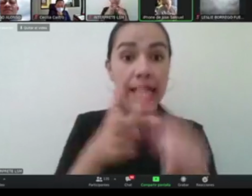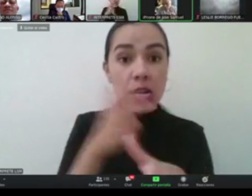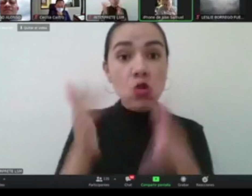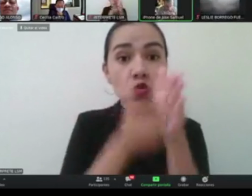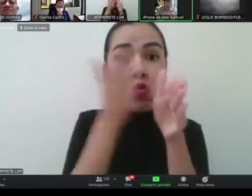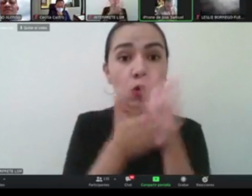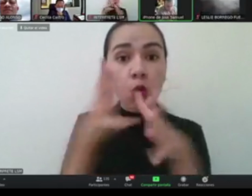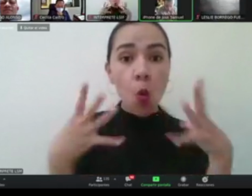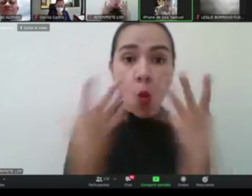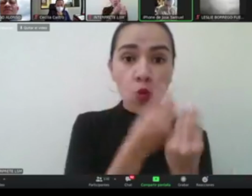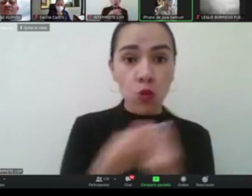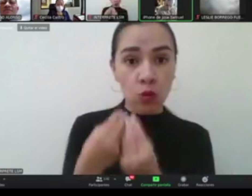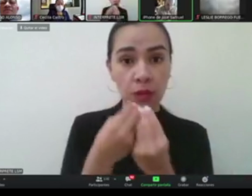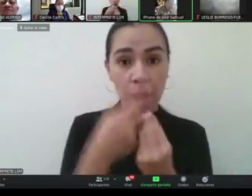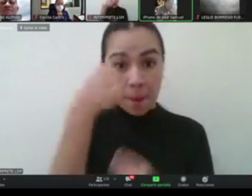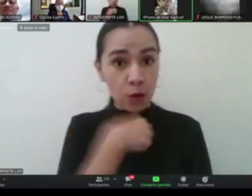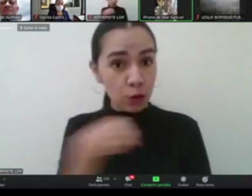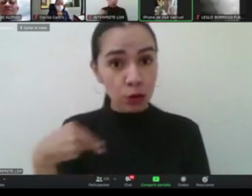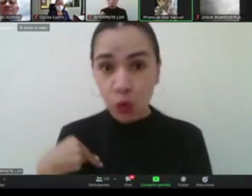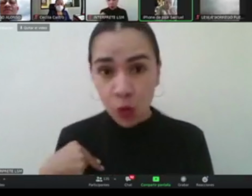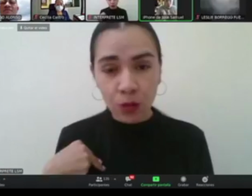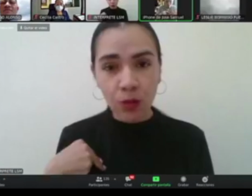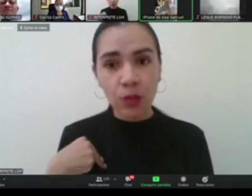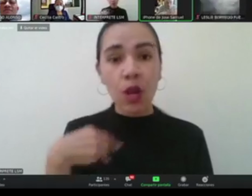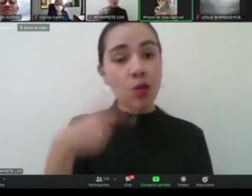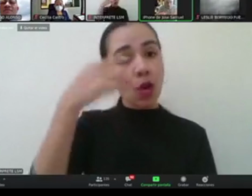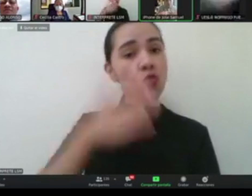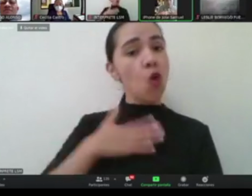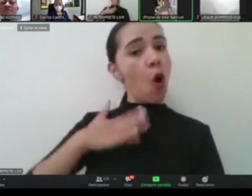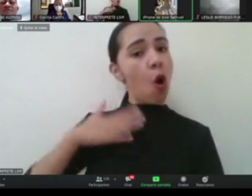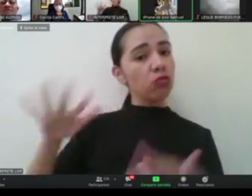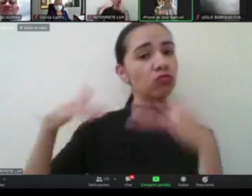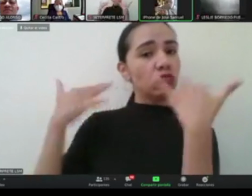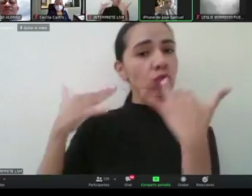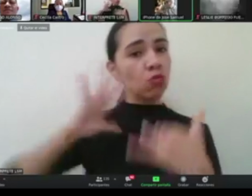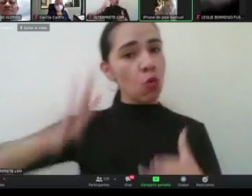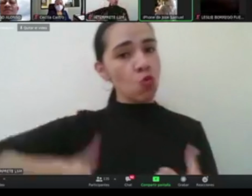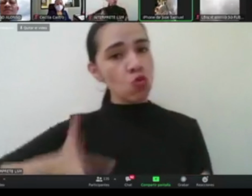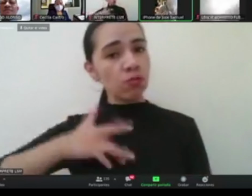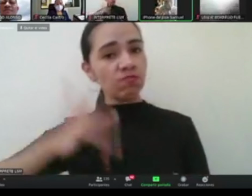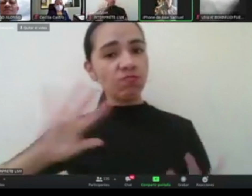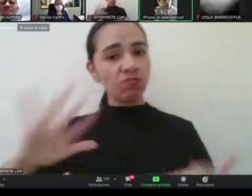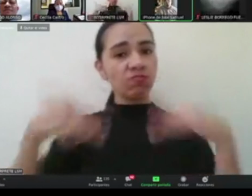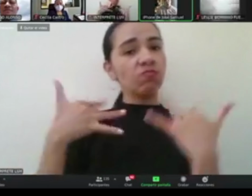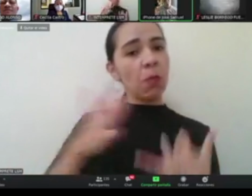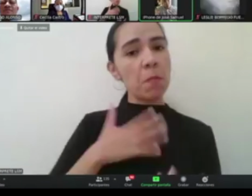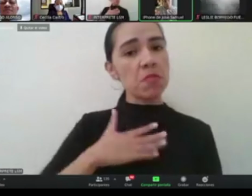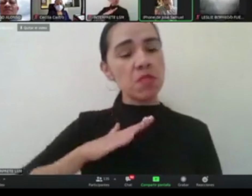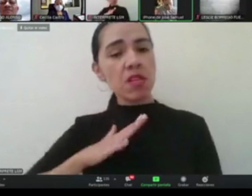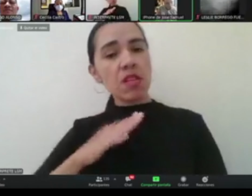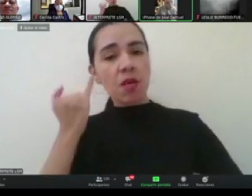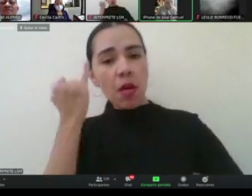no para nosotros, no para van a gloriarnos, no para sentirnos orgullosos de nosotros mismos, aunque yo